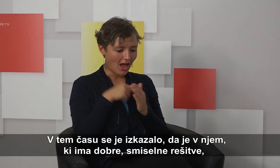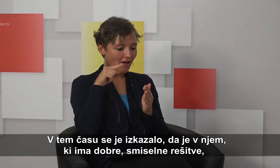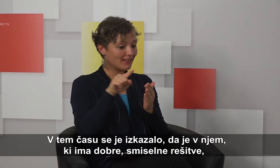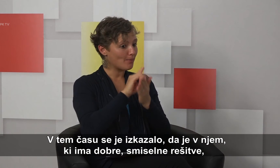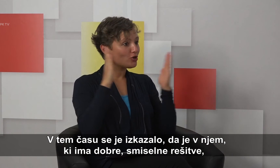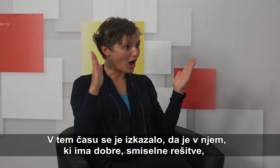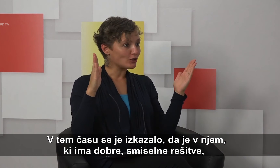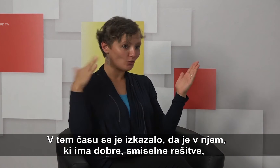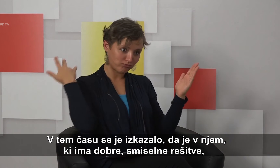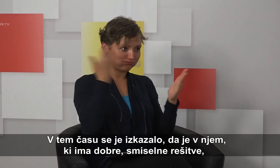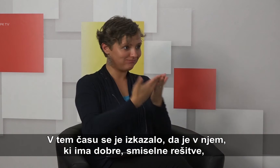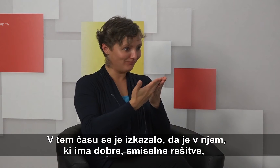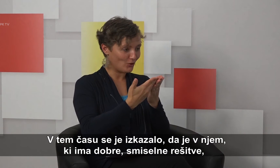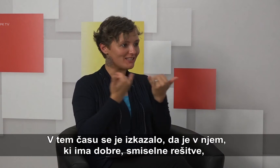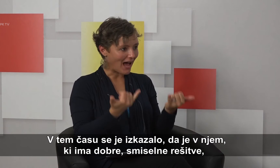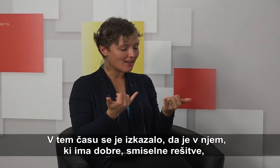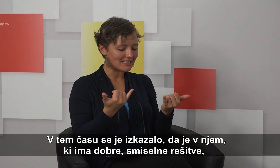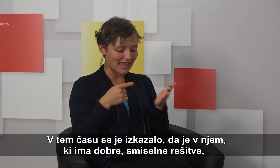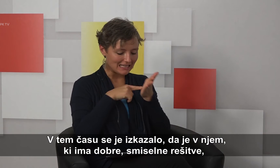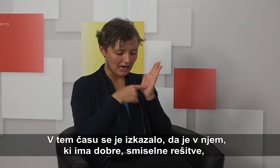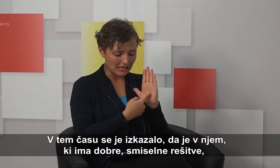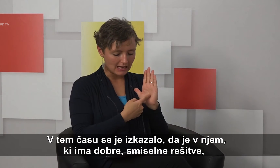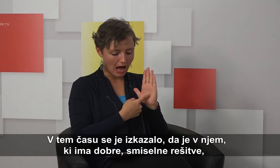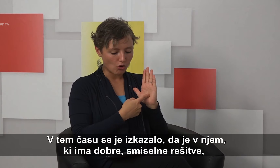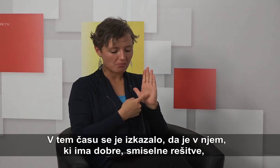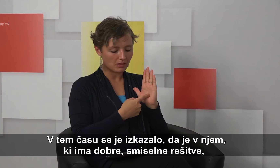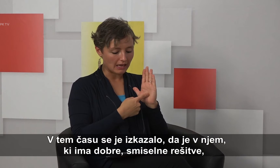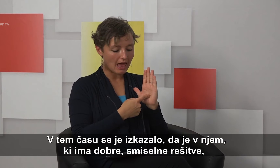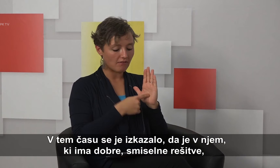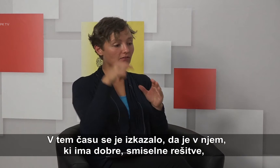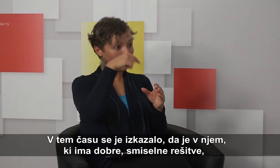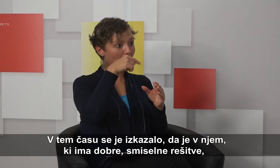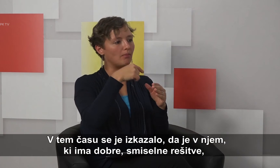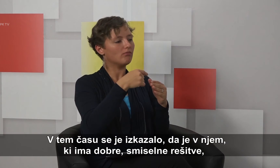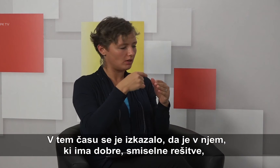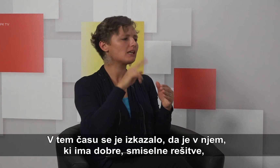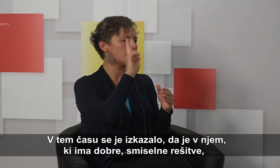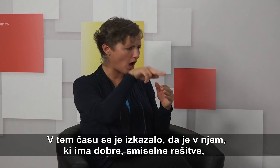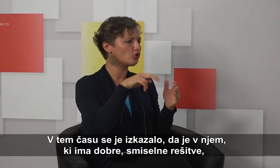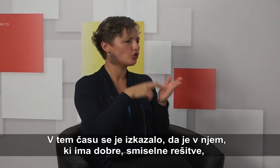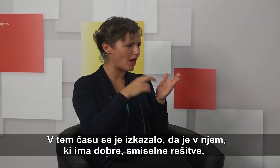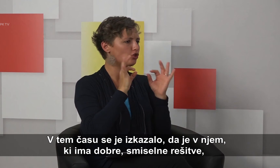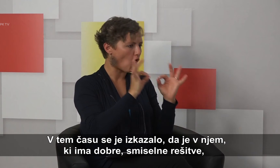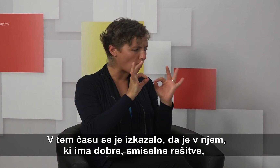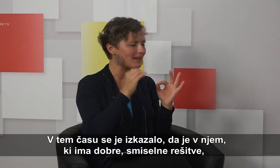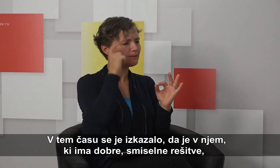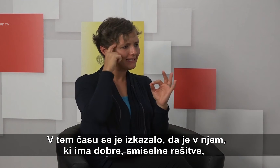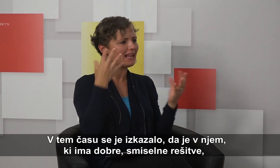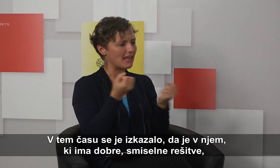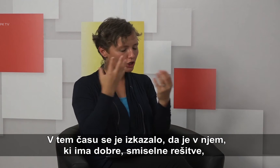V tem času dostajte je kazalo, da je v njem, ki ima še dobre smiselne